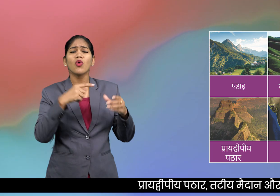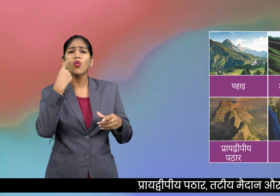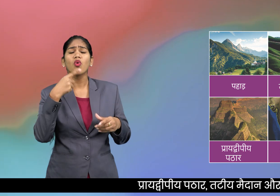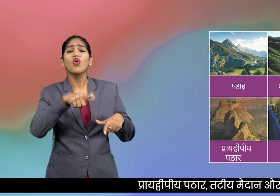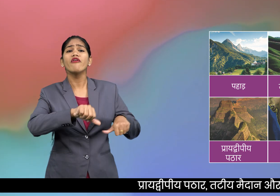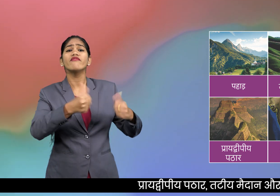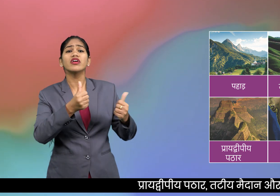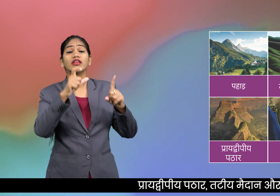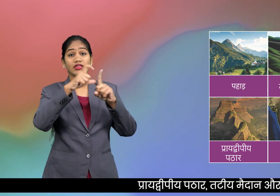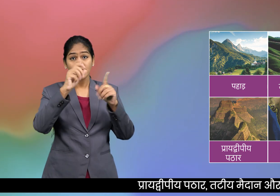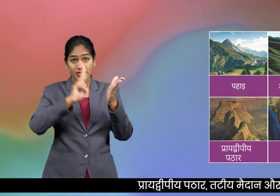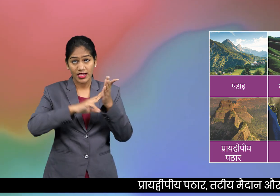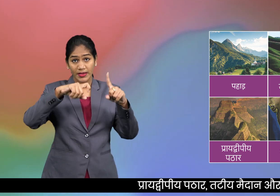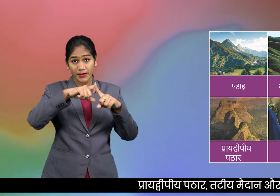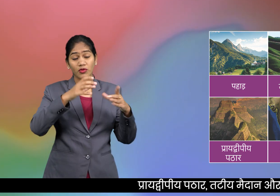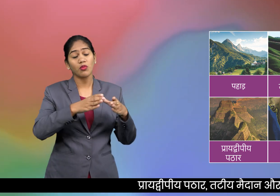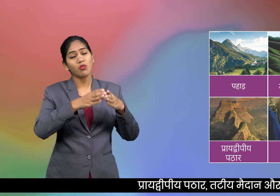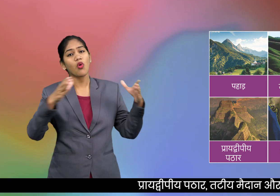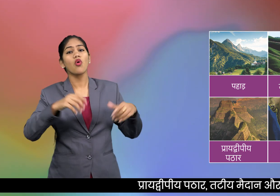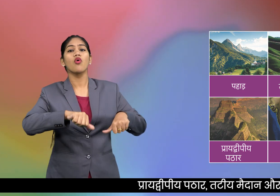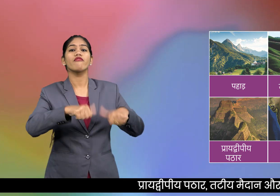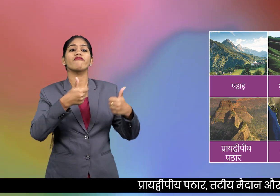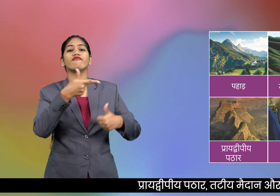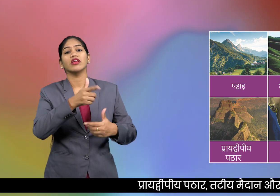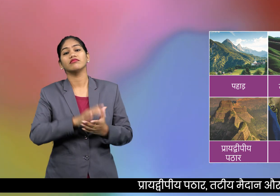प्रायद्वीपीय पठार, तटीय मैदान और द्वीप हैं।